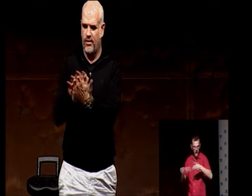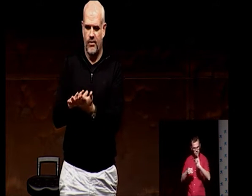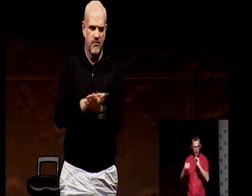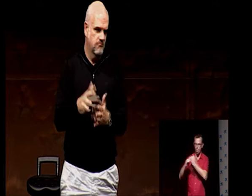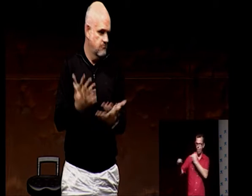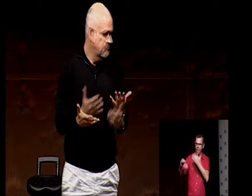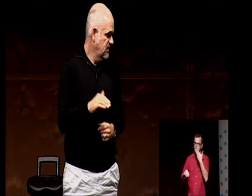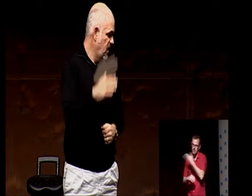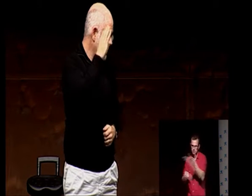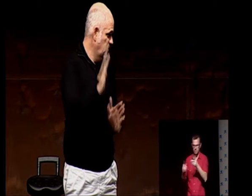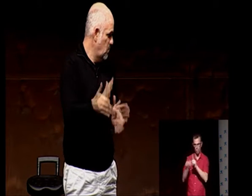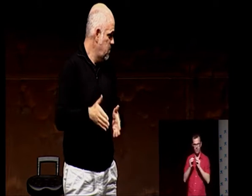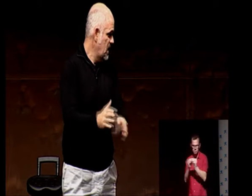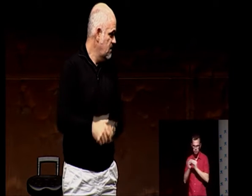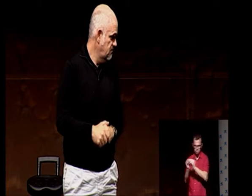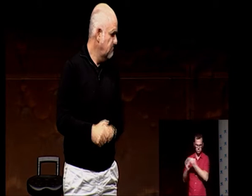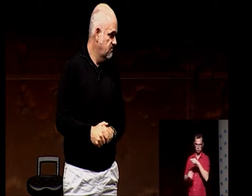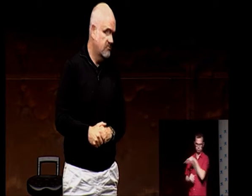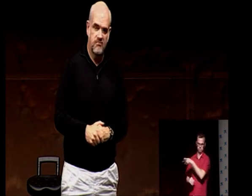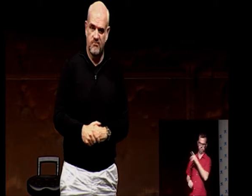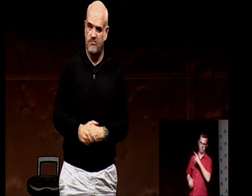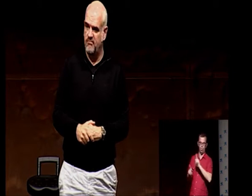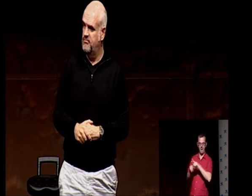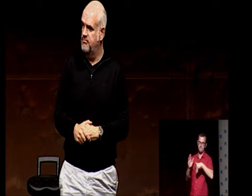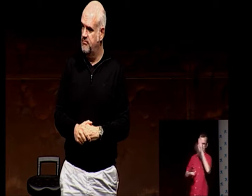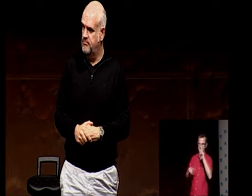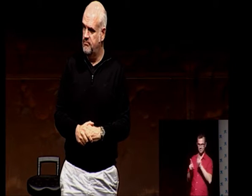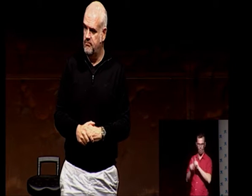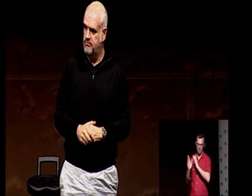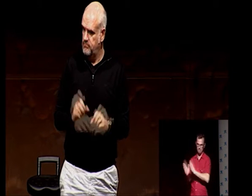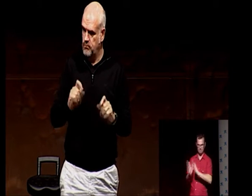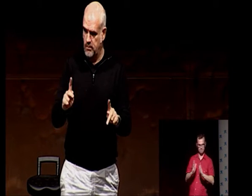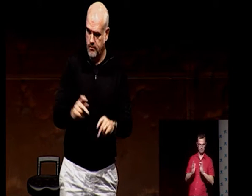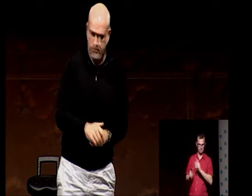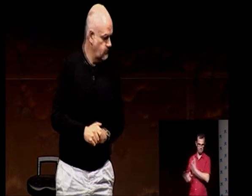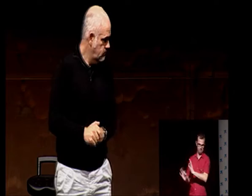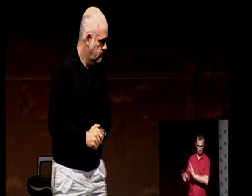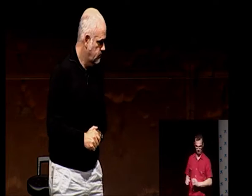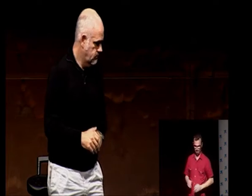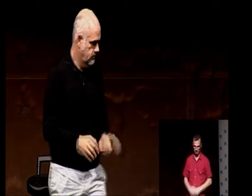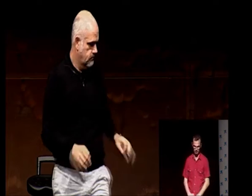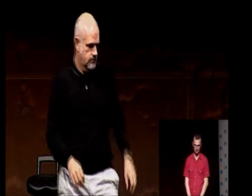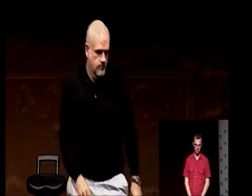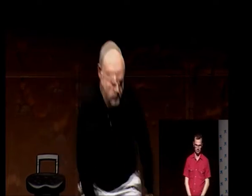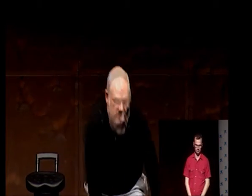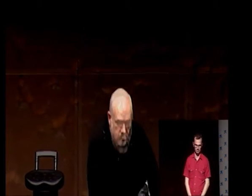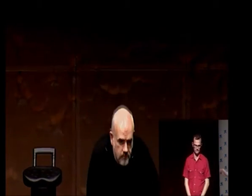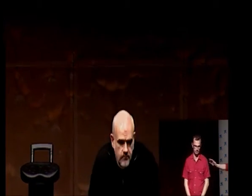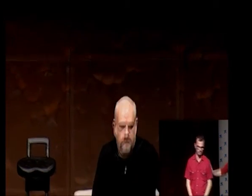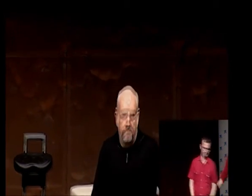están Incluso como contenido dentro de sus currículums Y a partir de ahí se elaboran materiales en Irlanda es